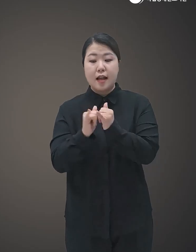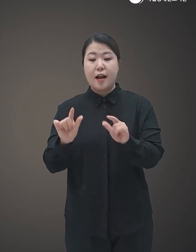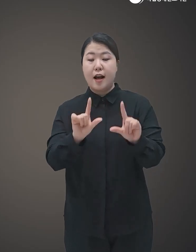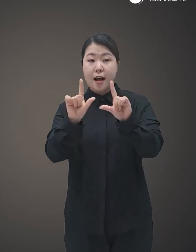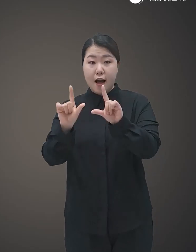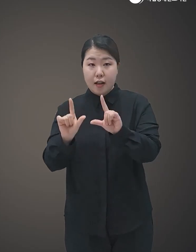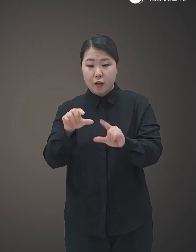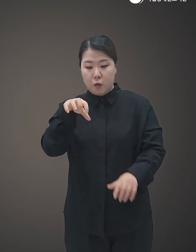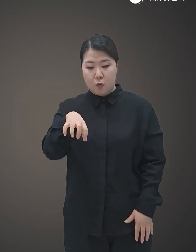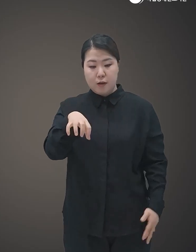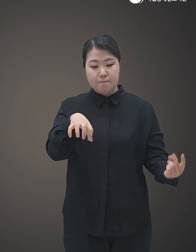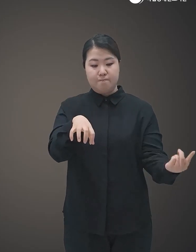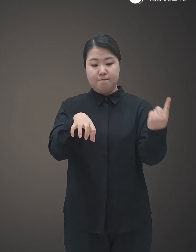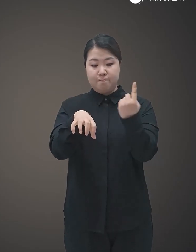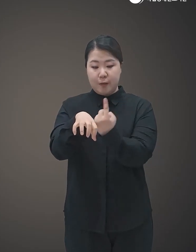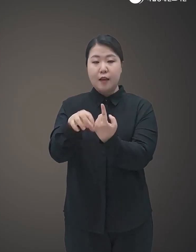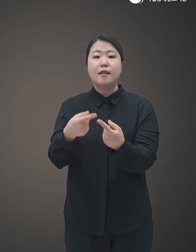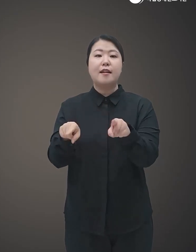영역으로 들어왔지요.